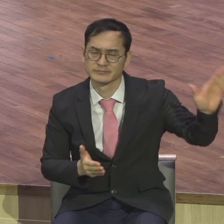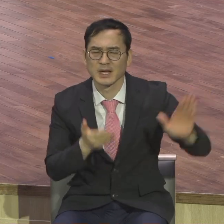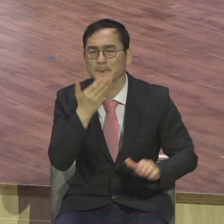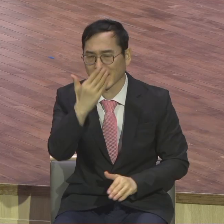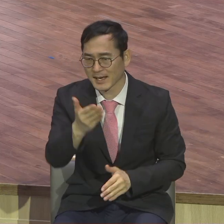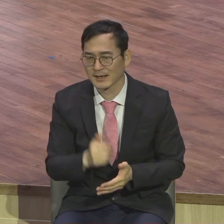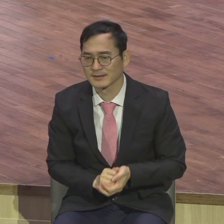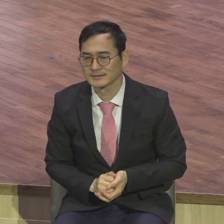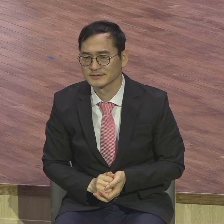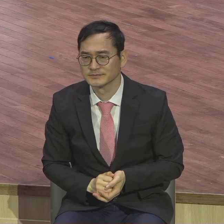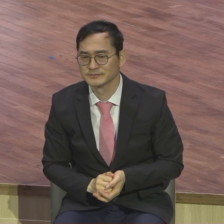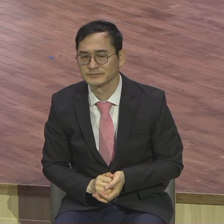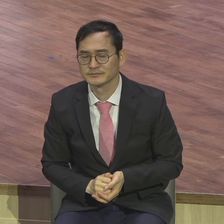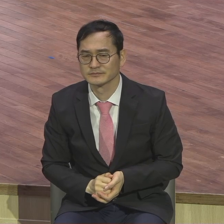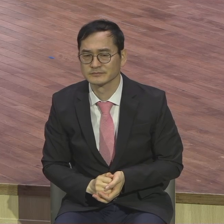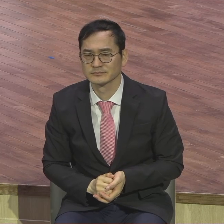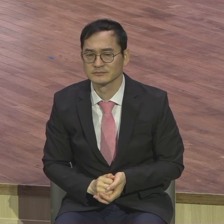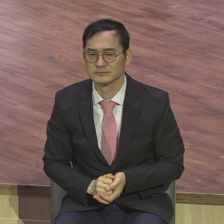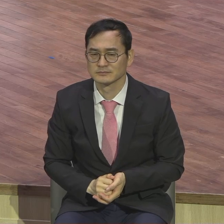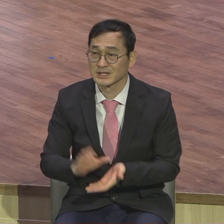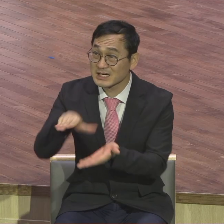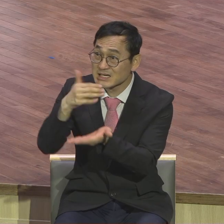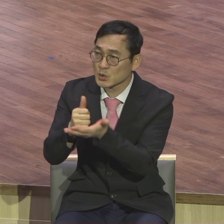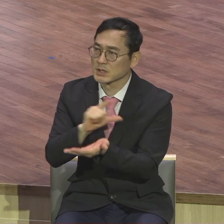은혜를 받게 되었습니다. 그리스도